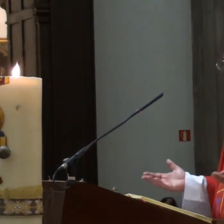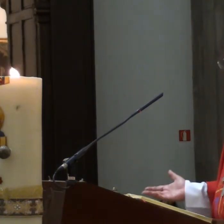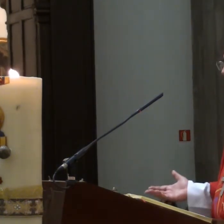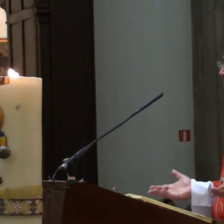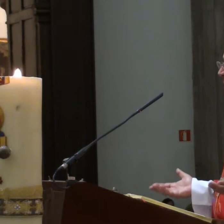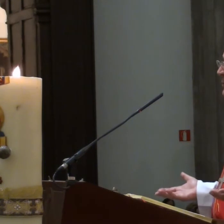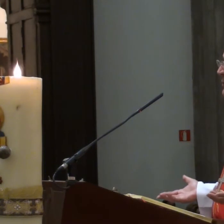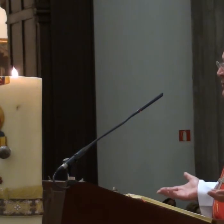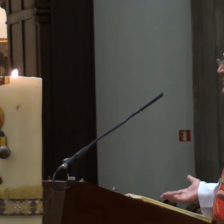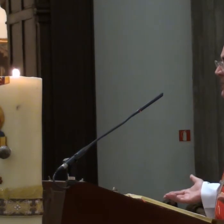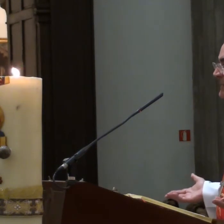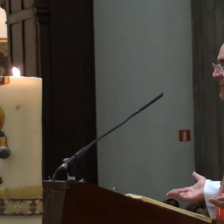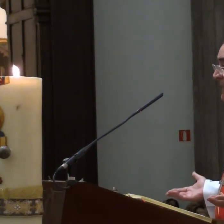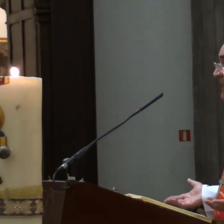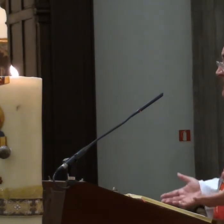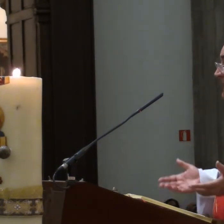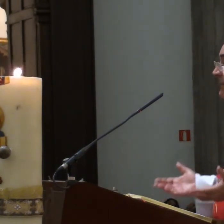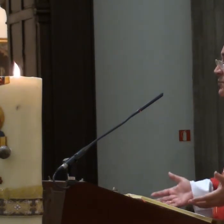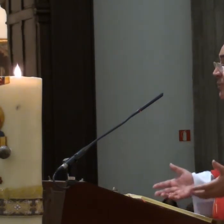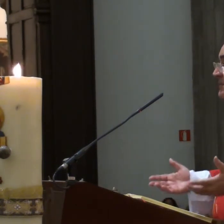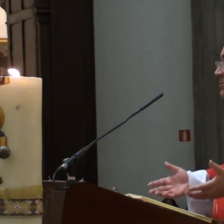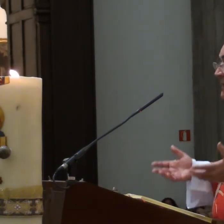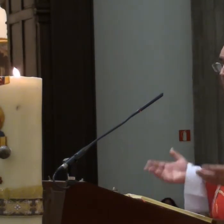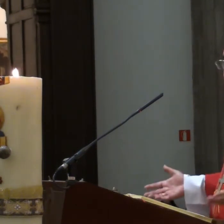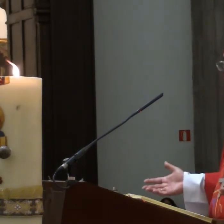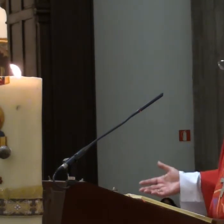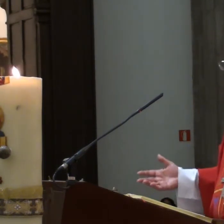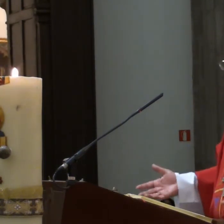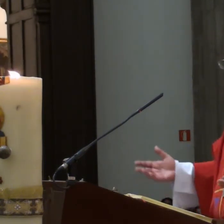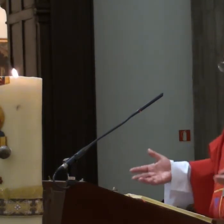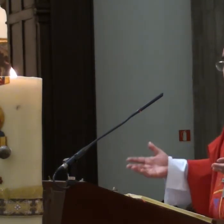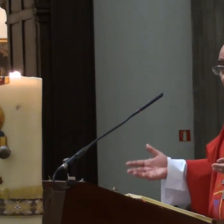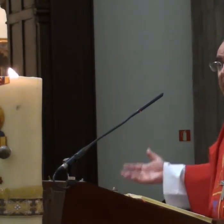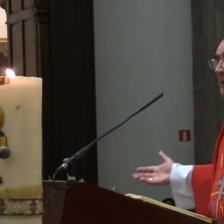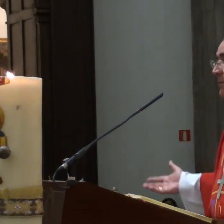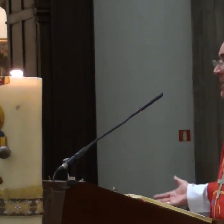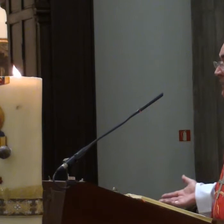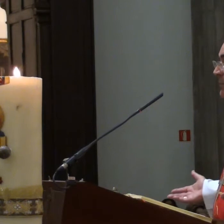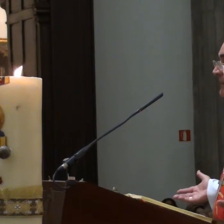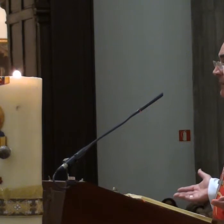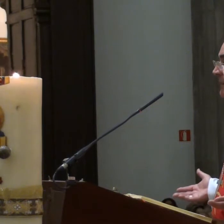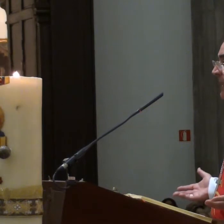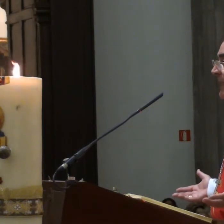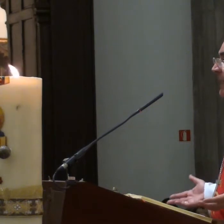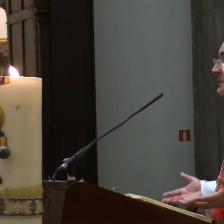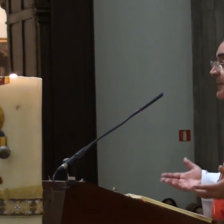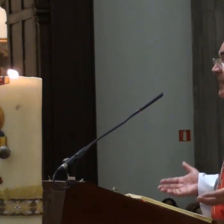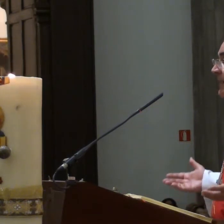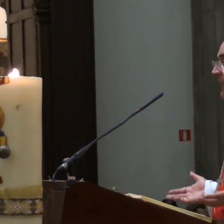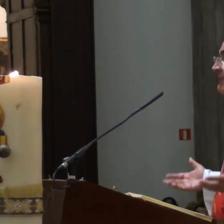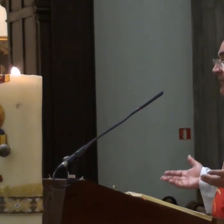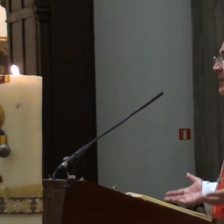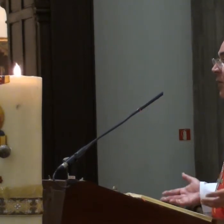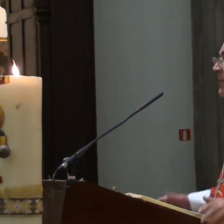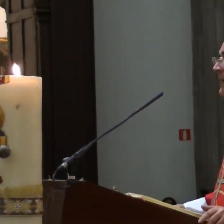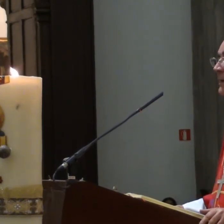la ciudad que construimos los hombres y que estábamos puestos en el mundo para construir una ciudad en la que